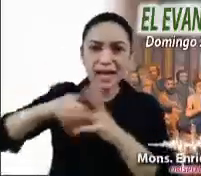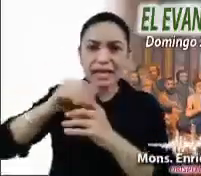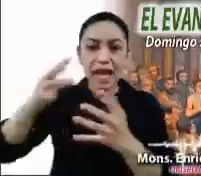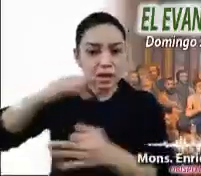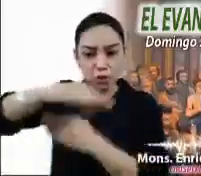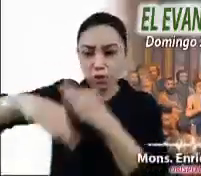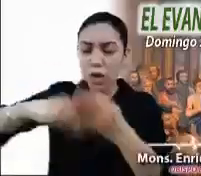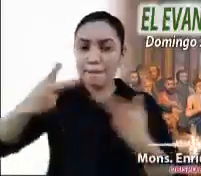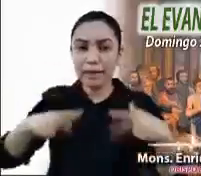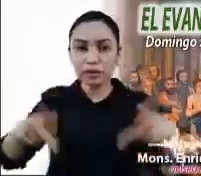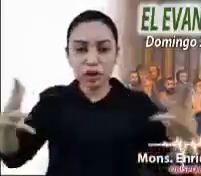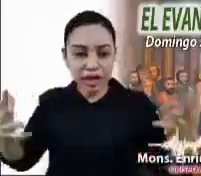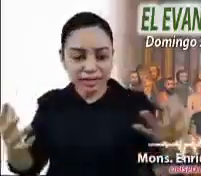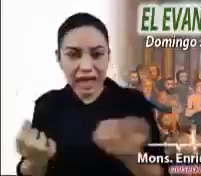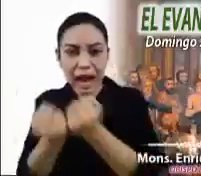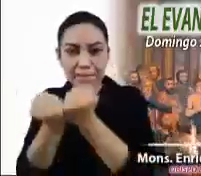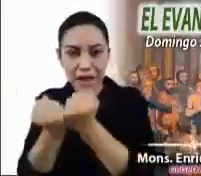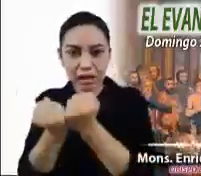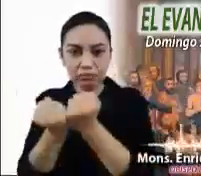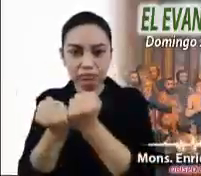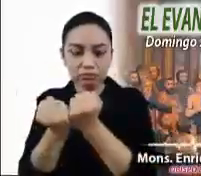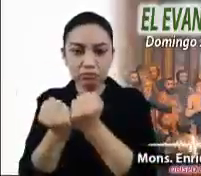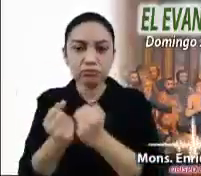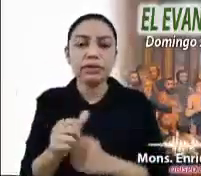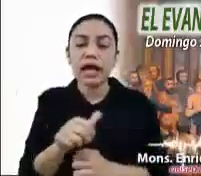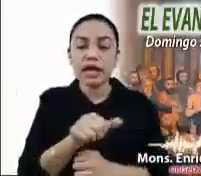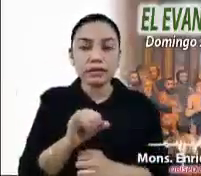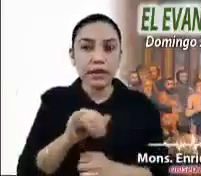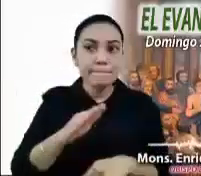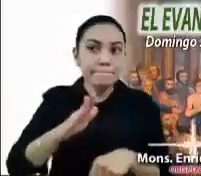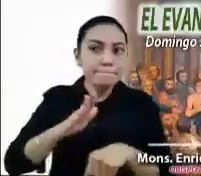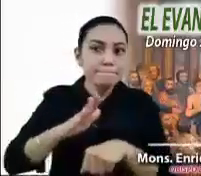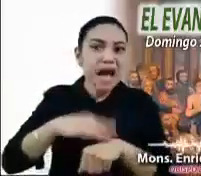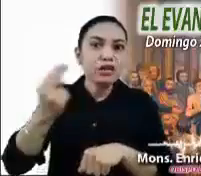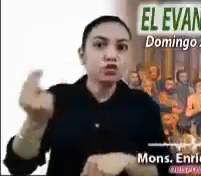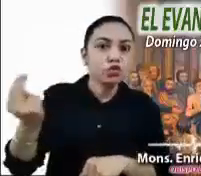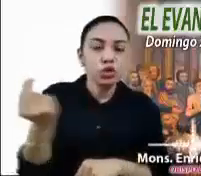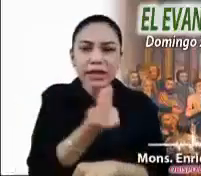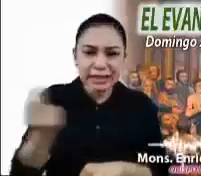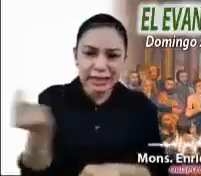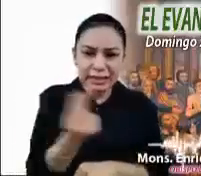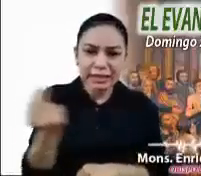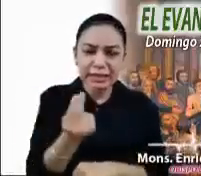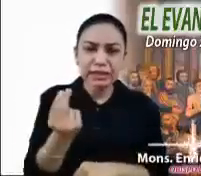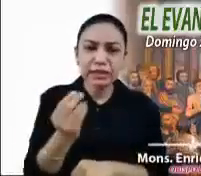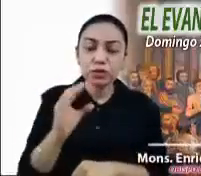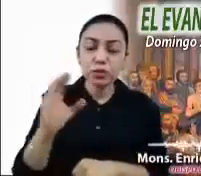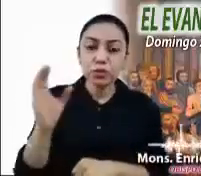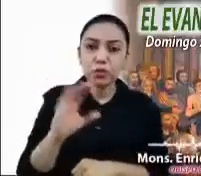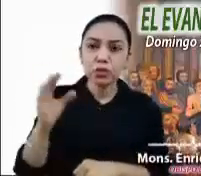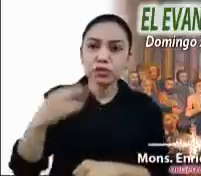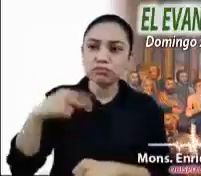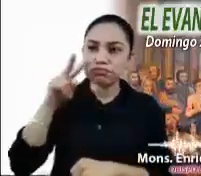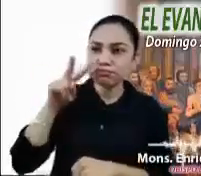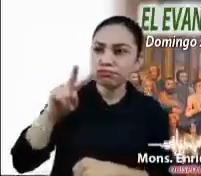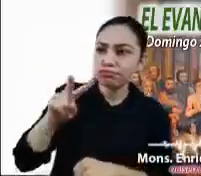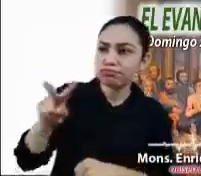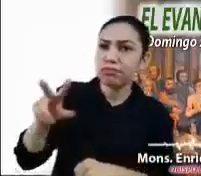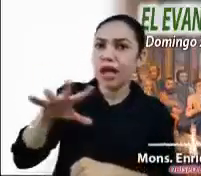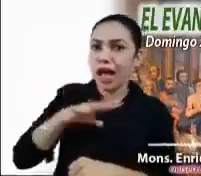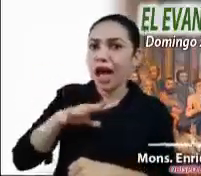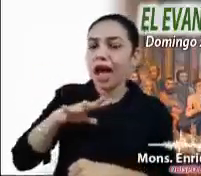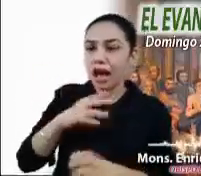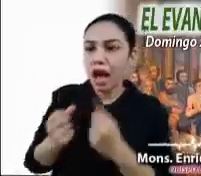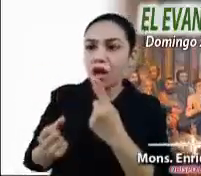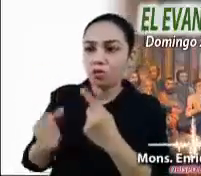persona. Esto se hace más urgente cuando contemplamos las salvaciones parciales que nos propone el mundo,